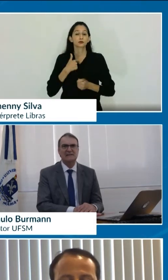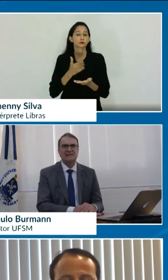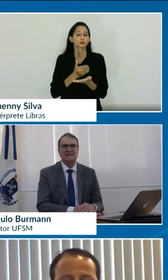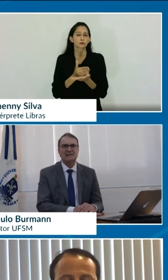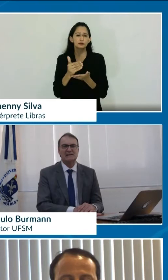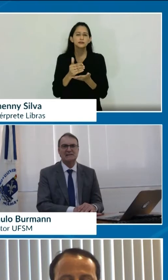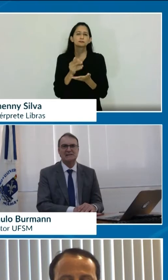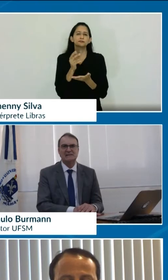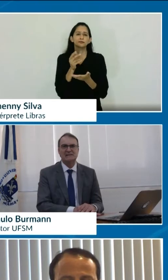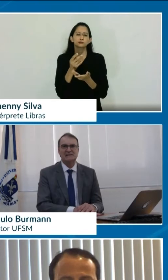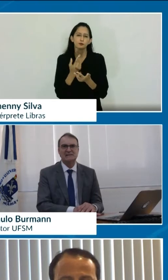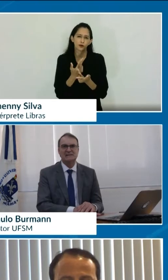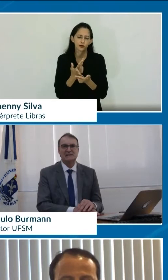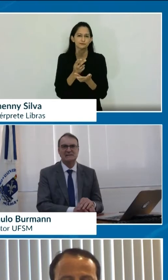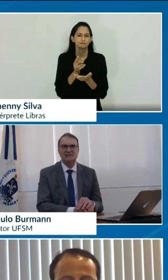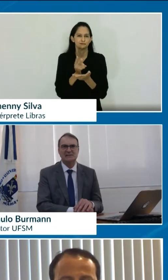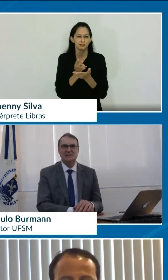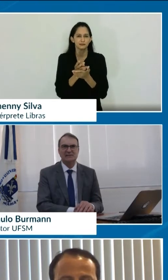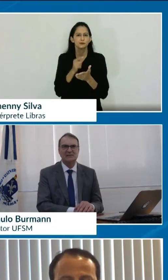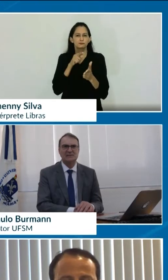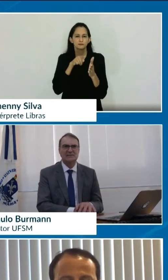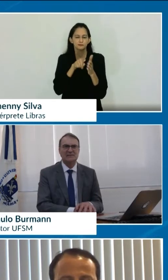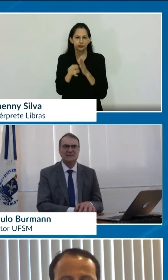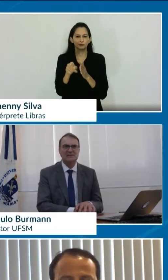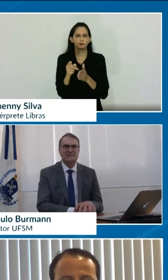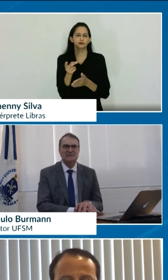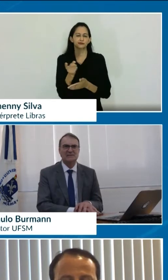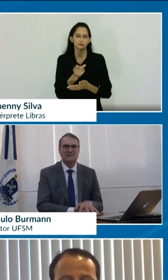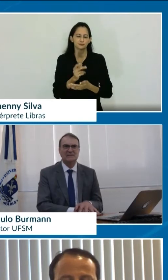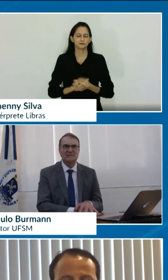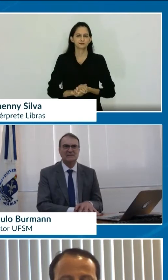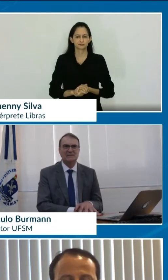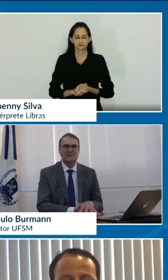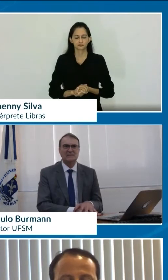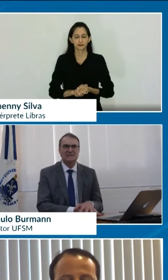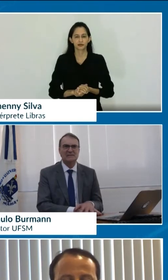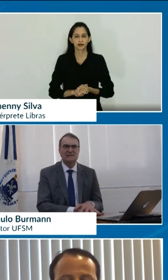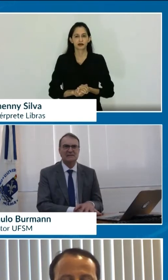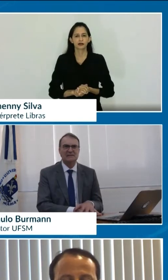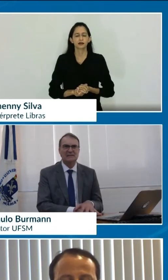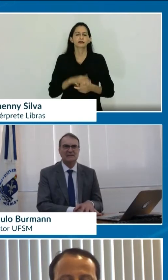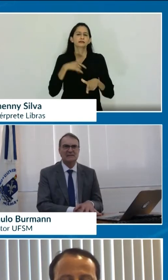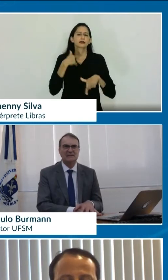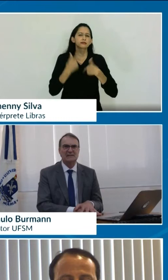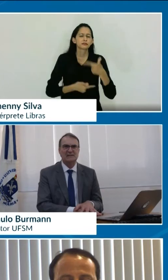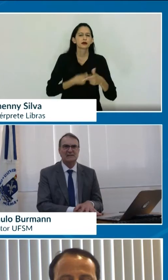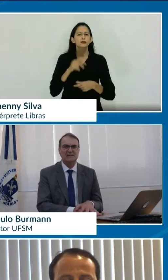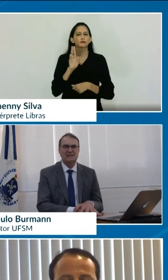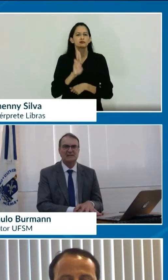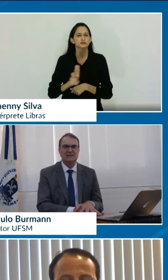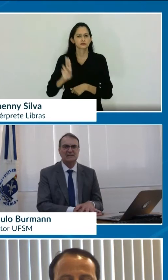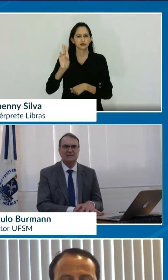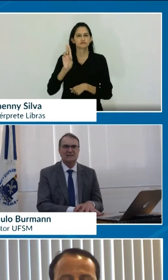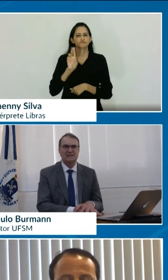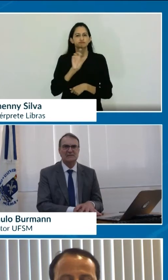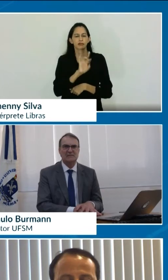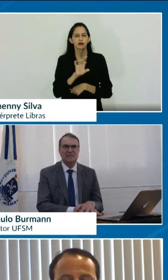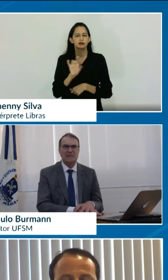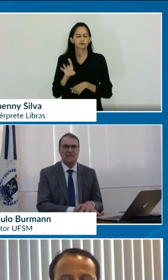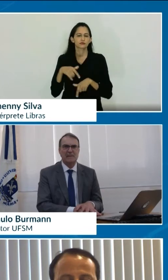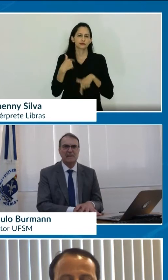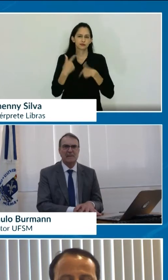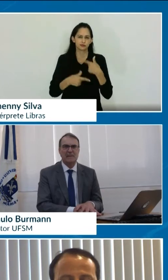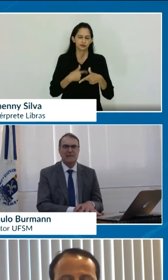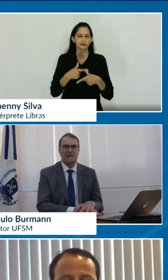a mesma pergunta que eu fiz no bloco anterior no início. Que ações que cada universidade está tomando